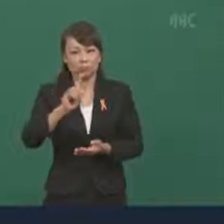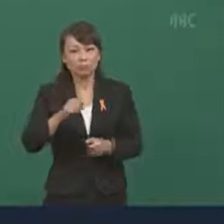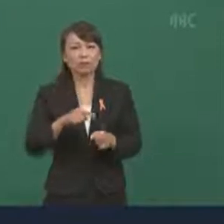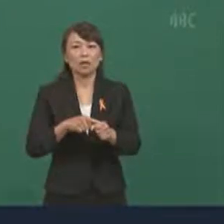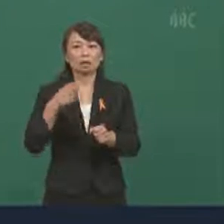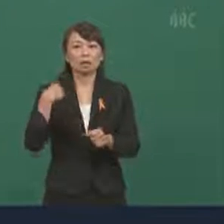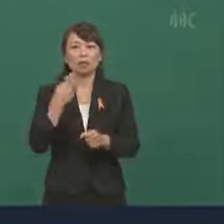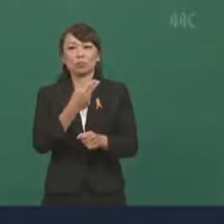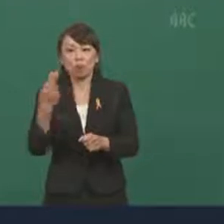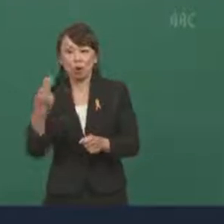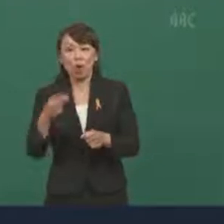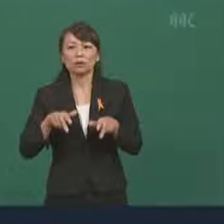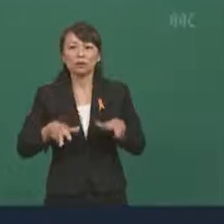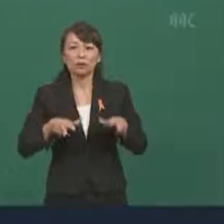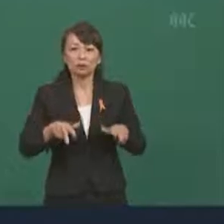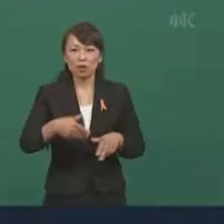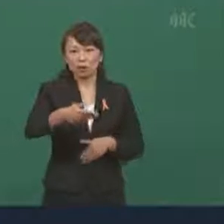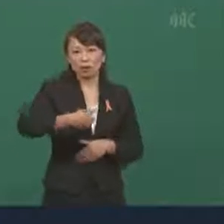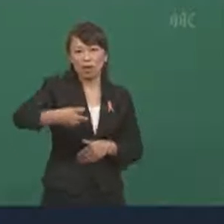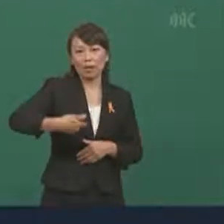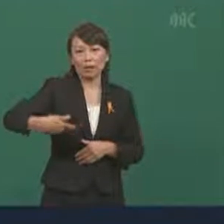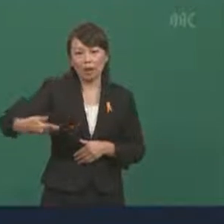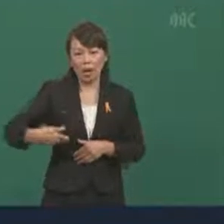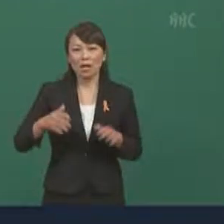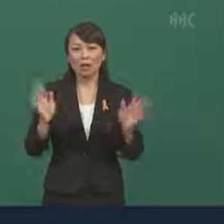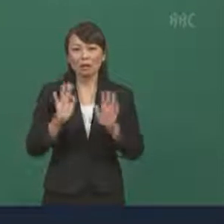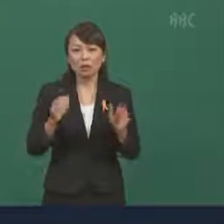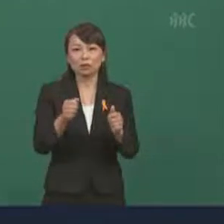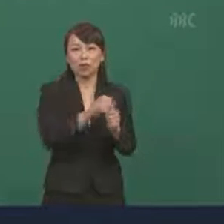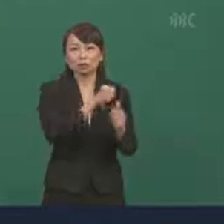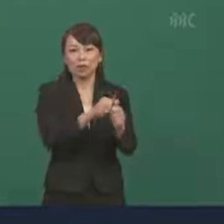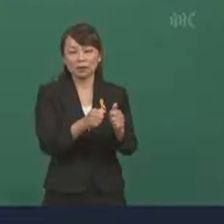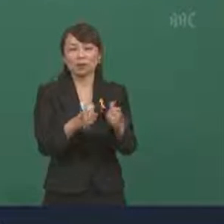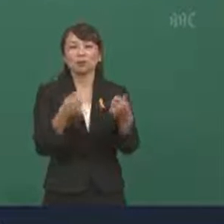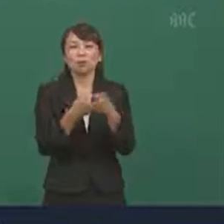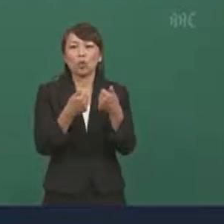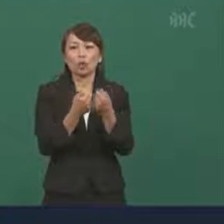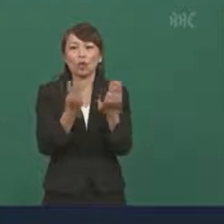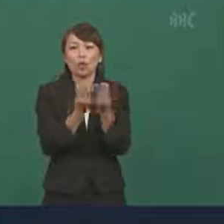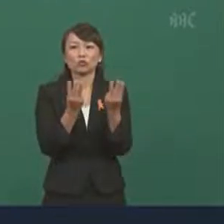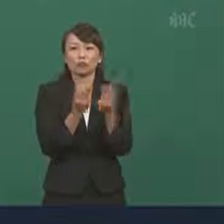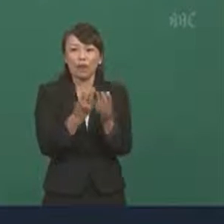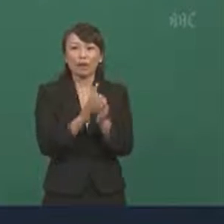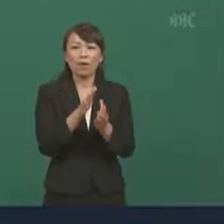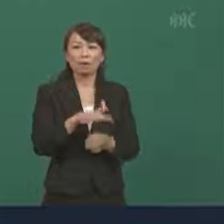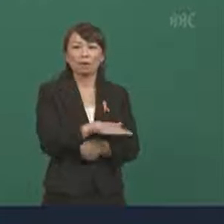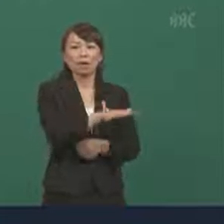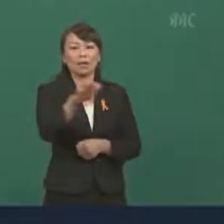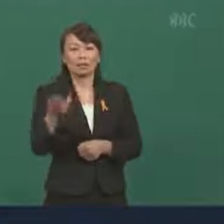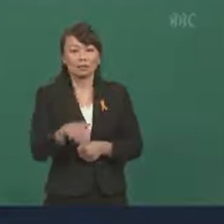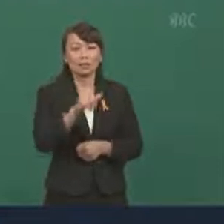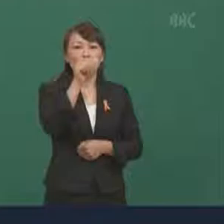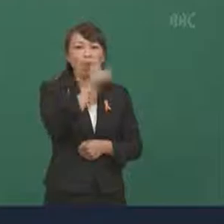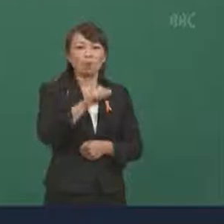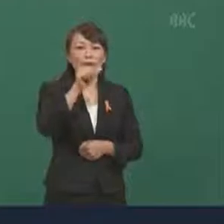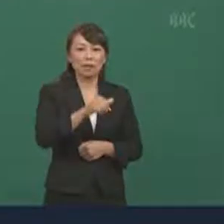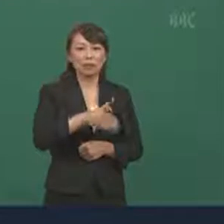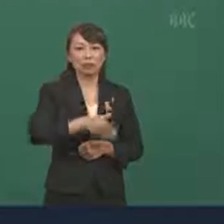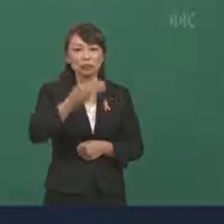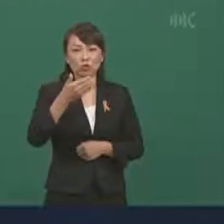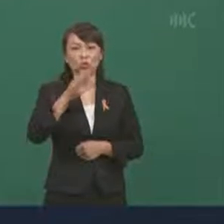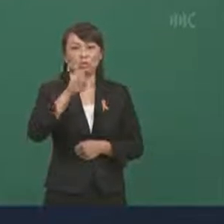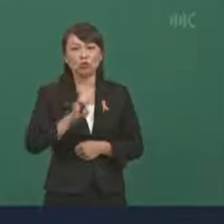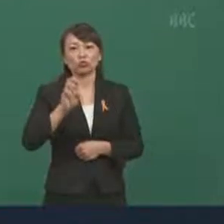県によりますと、昨年度行政に寄せられた児童虐待の相談件数は県内